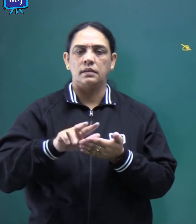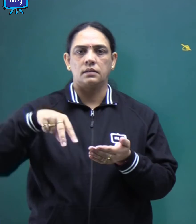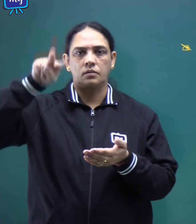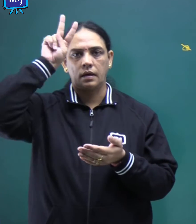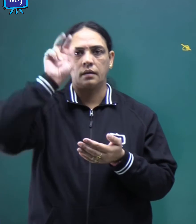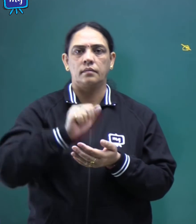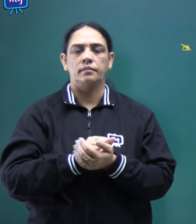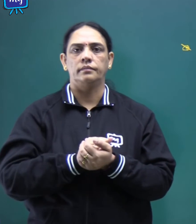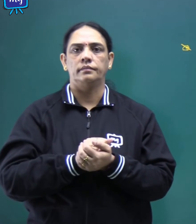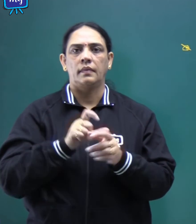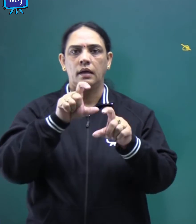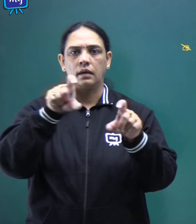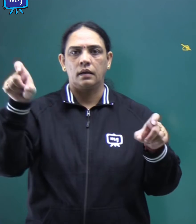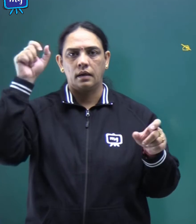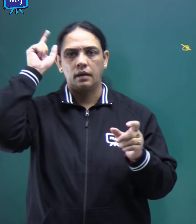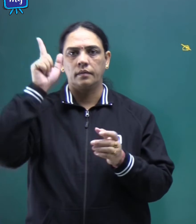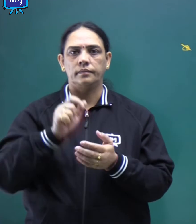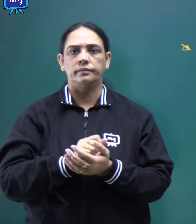स्क्वायर। समझ आ गया?